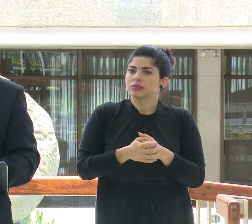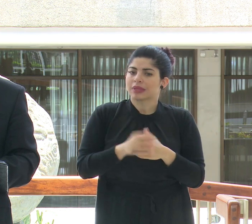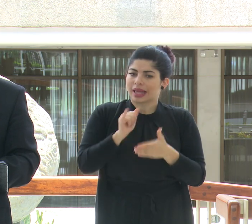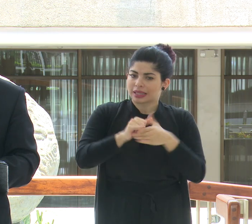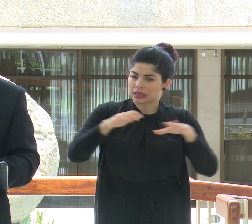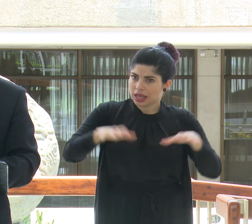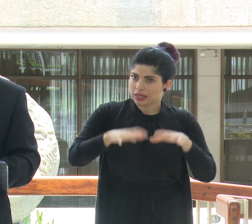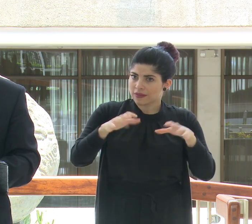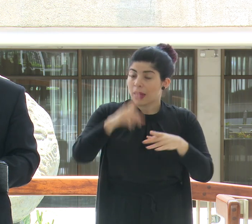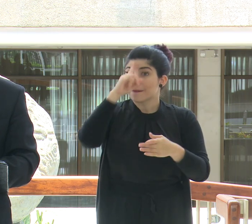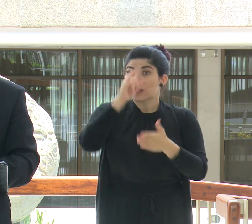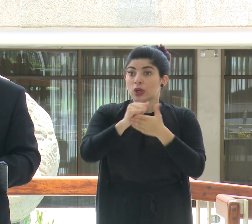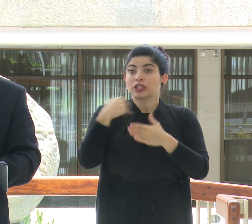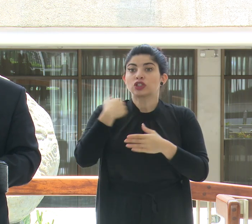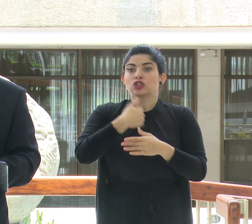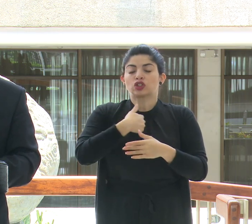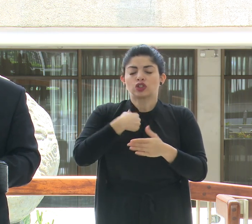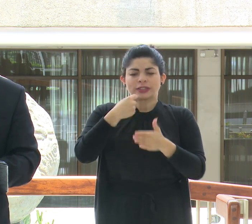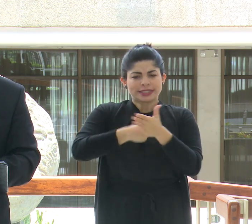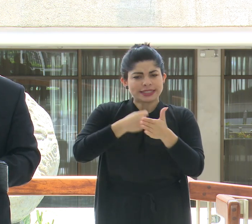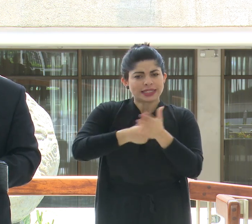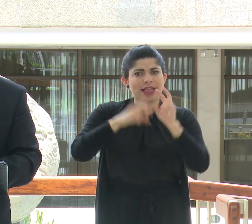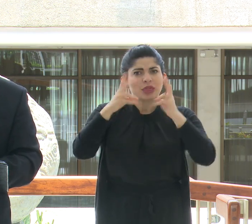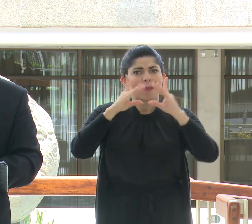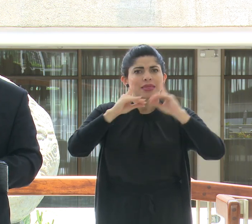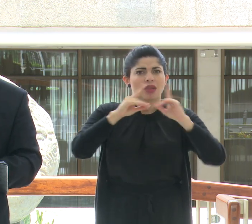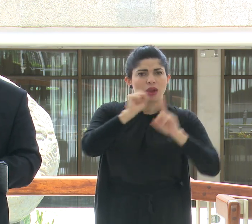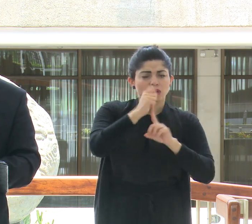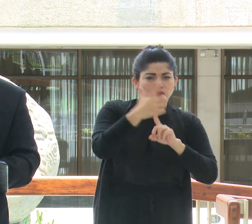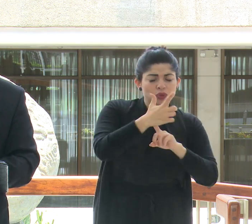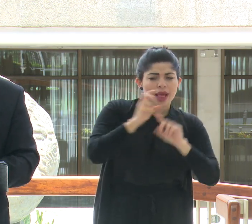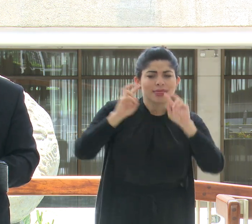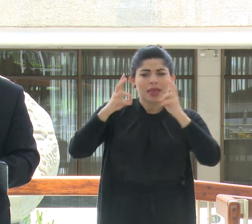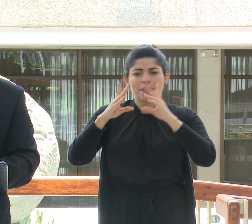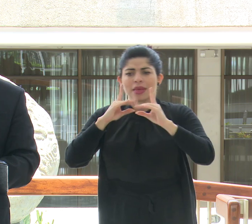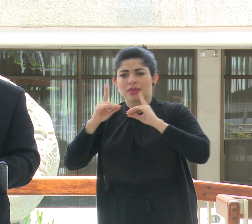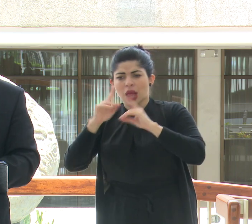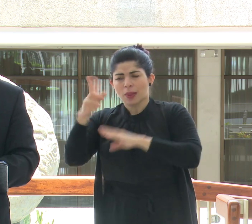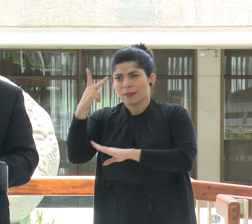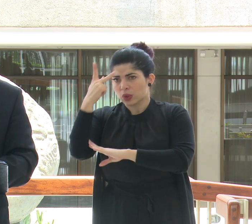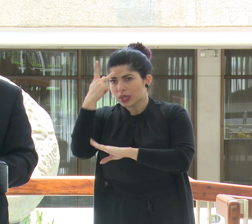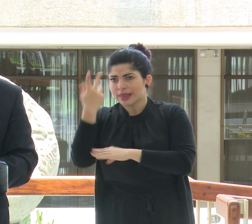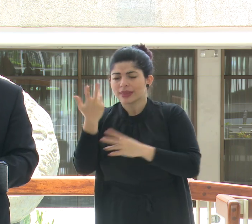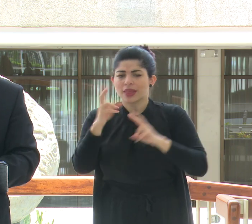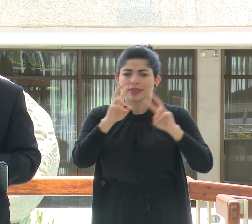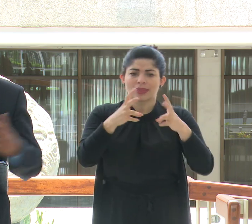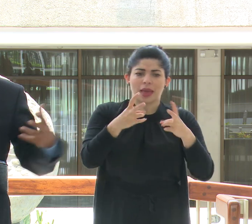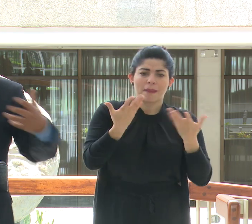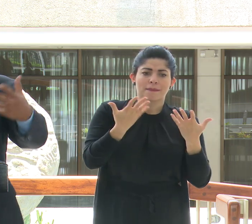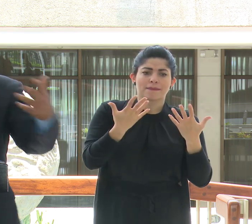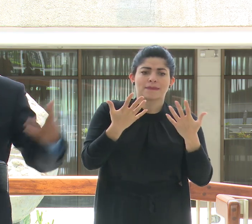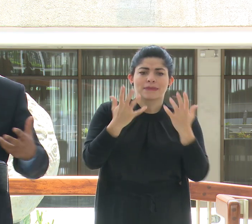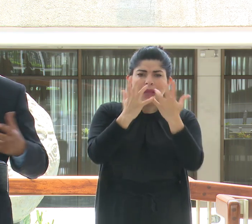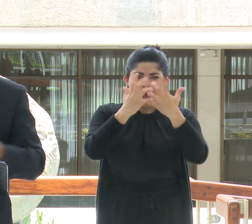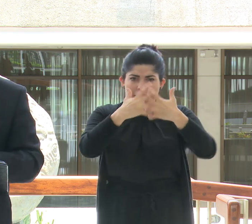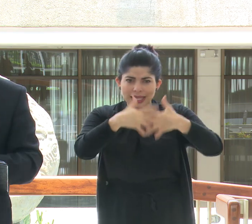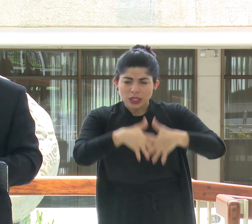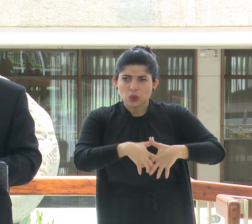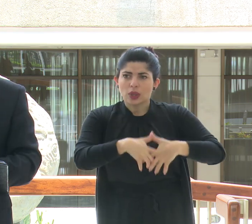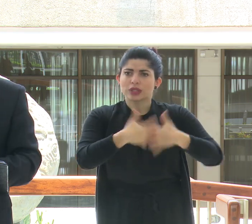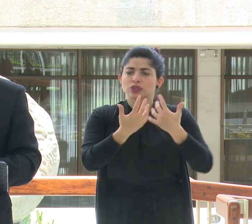en esa actividad. Por eso es que insistí en el tema del diálogo social, en el tema del diálogo político, en el tema de la